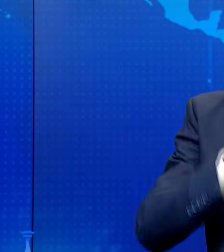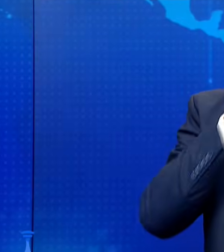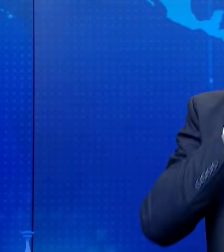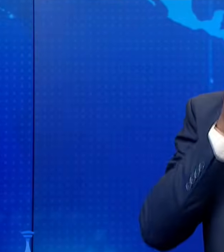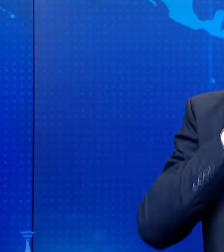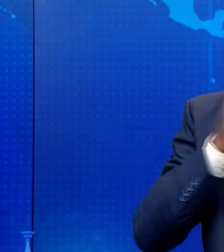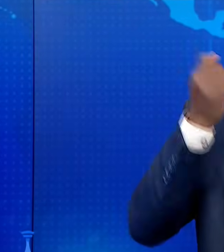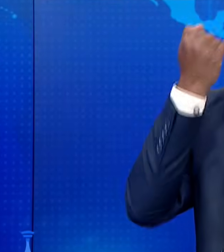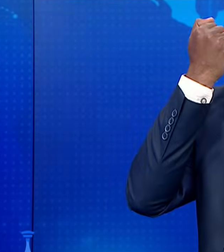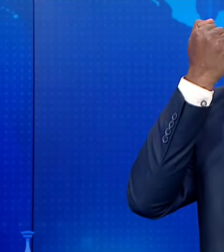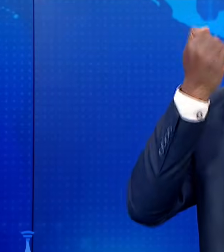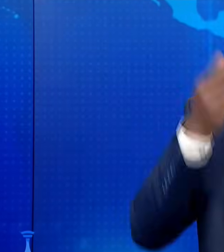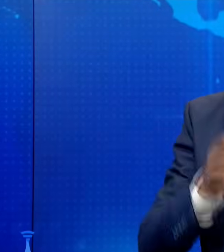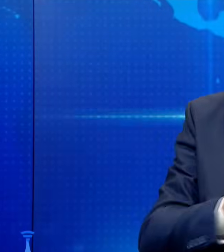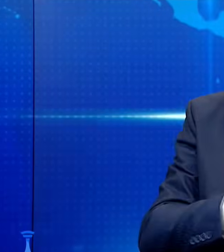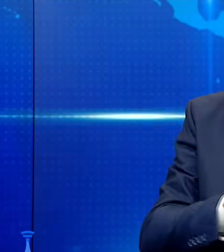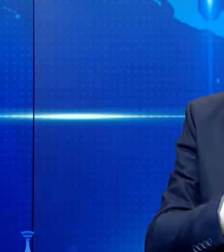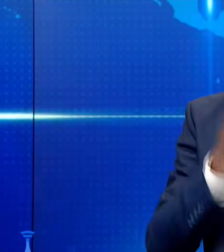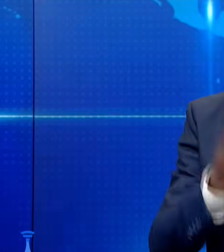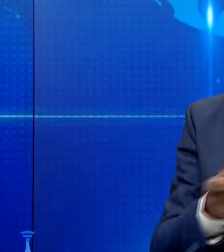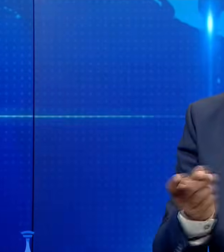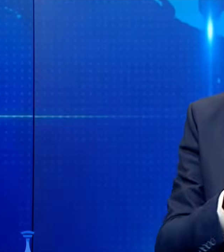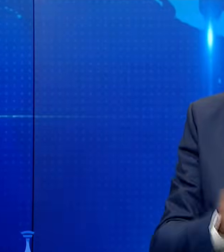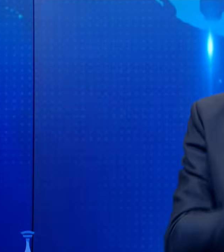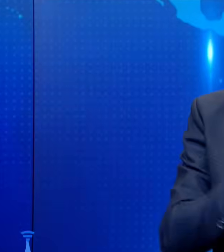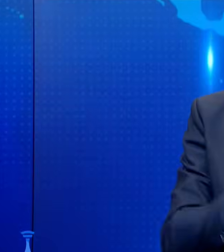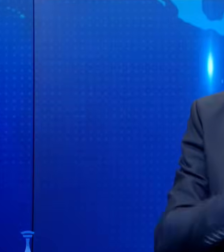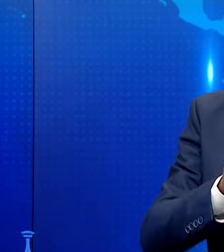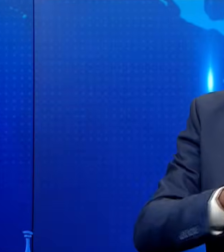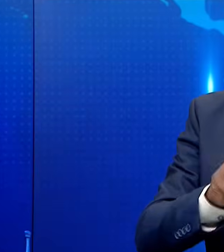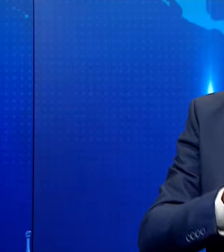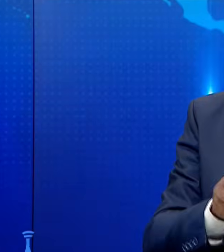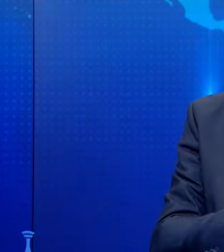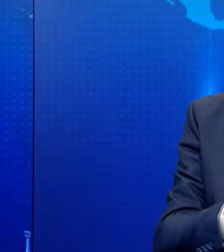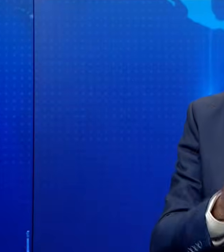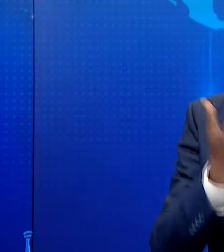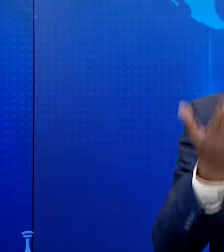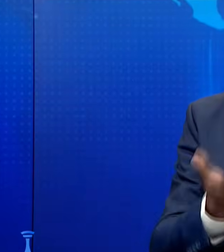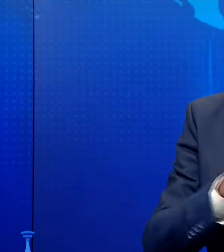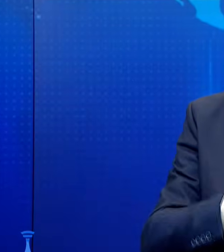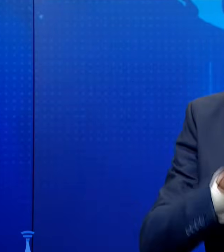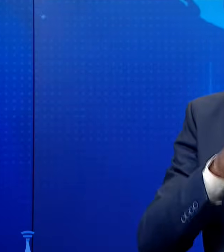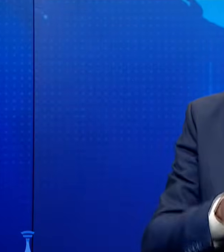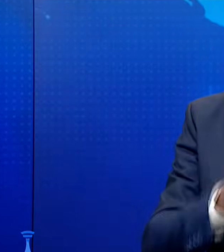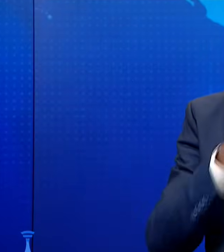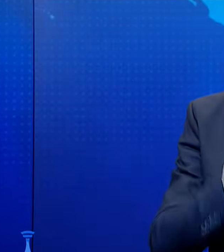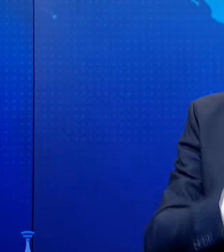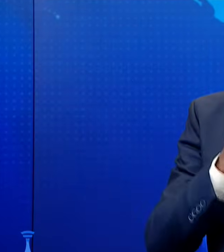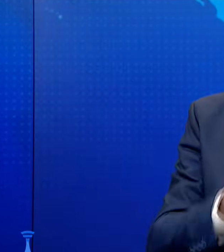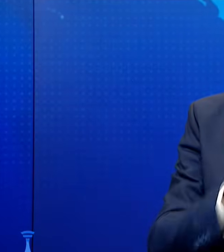ሚኒስትሩ የኢትዮጵያ አርቲፊሻል ኢንተለጀንስ ኢንስቲትዩት የጎበኙ ሲሆን ተቋሙ በተለያዩ ዘርፎች አገልግሎት ላይ